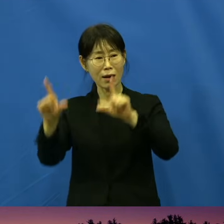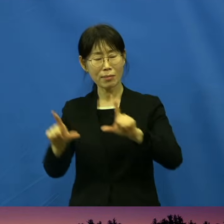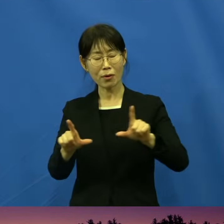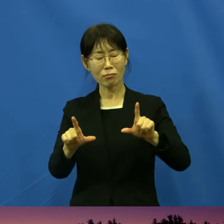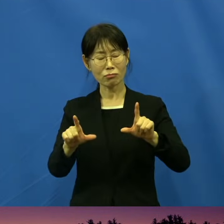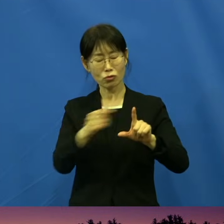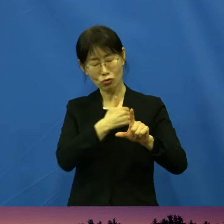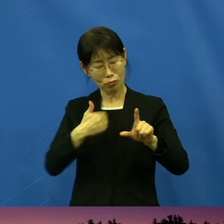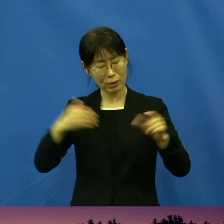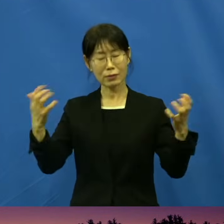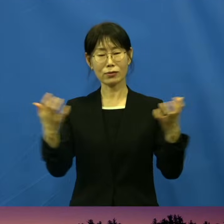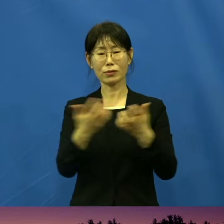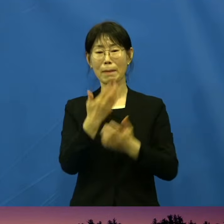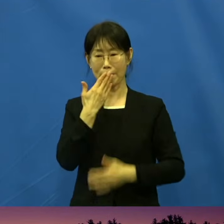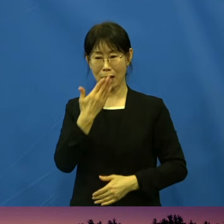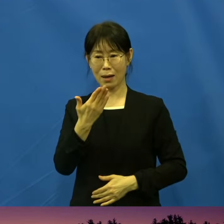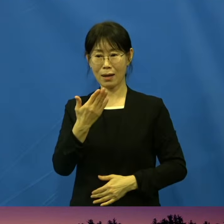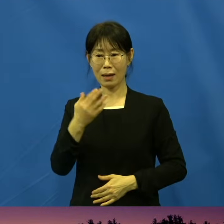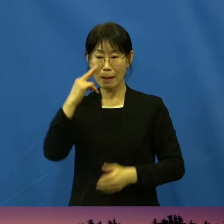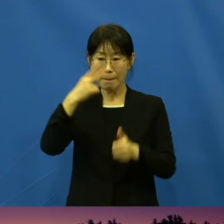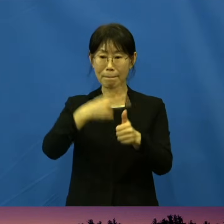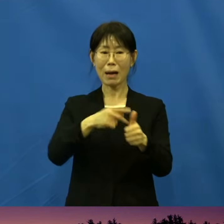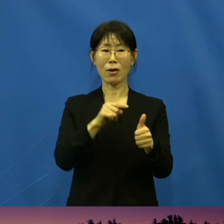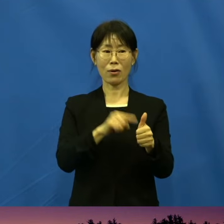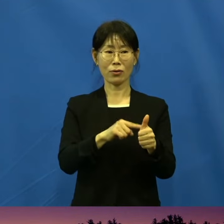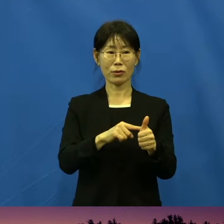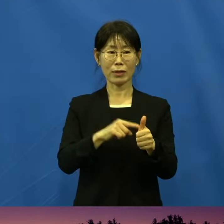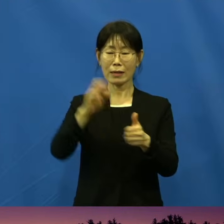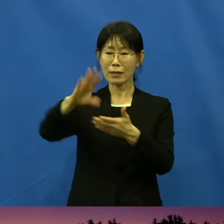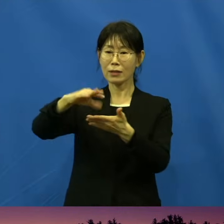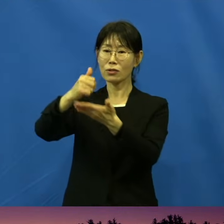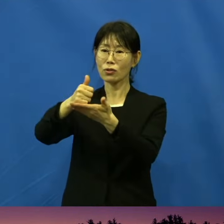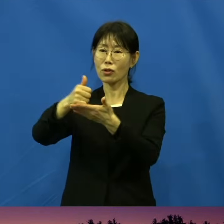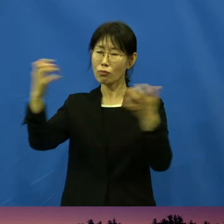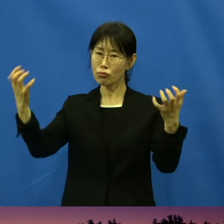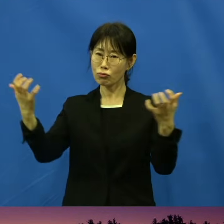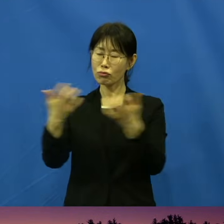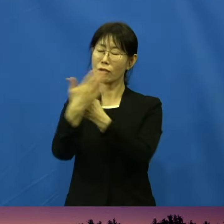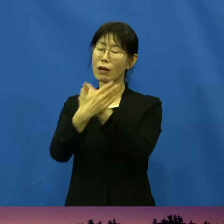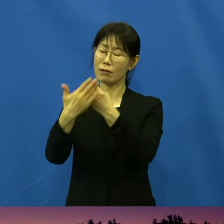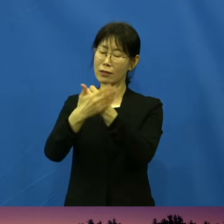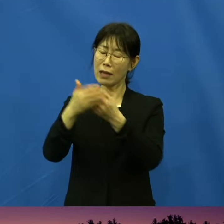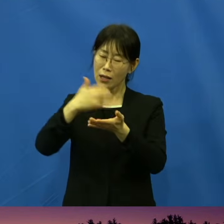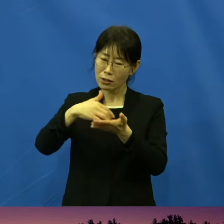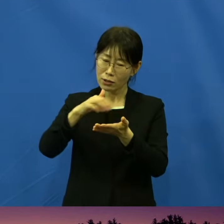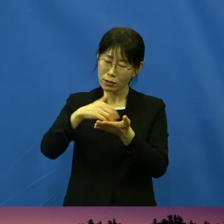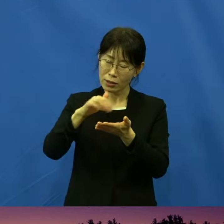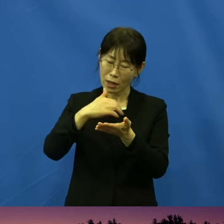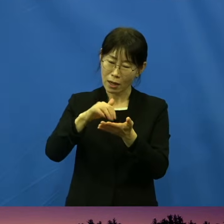그래서 바울은 청량할 수 없는 그리스도의 풍성한 은혜라는 표현을 쓴 거예요. 청량할 수 없다. 충만 중에